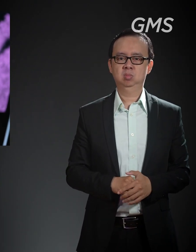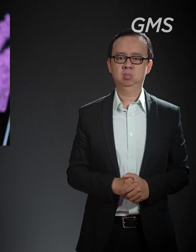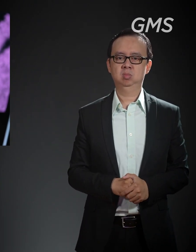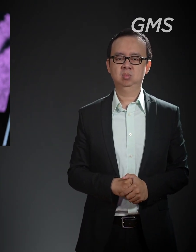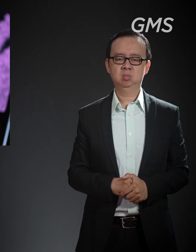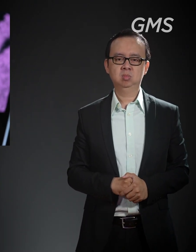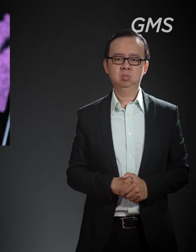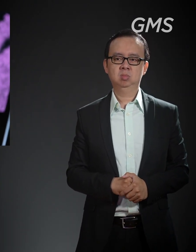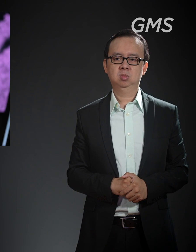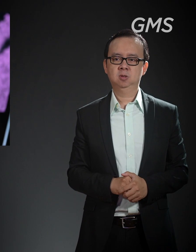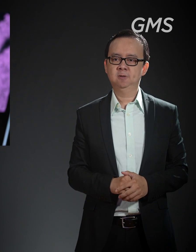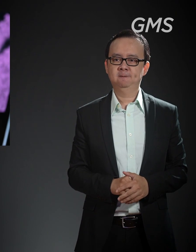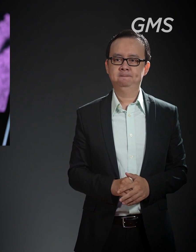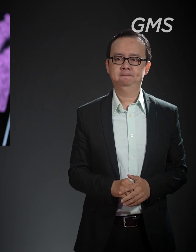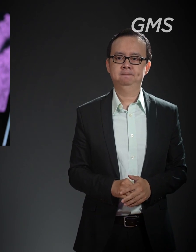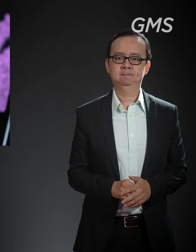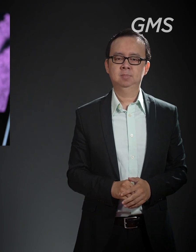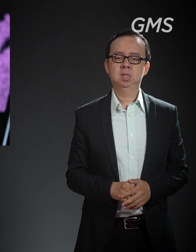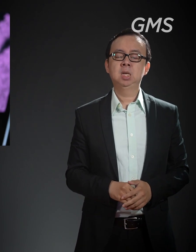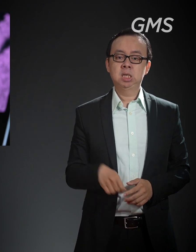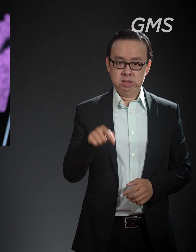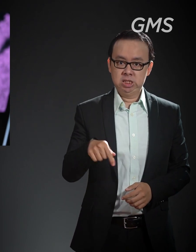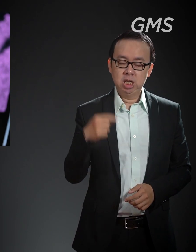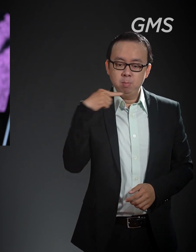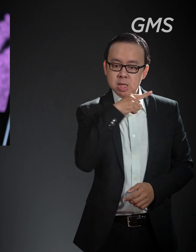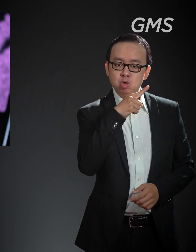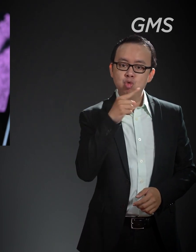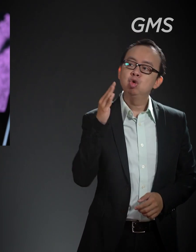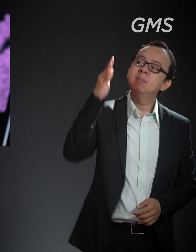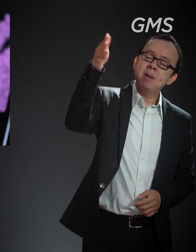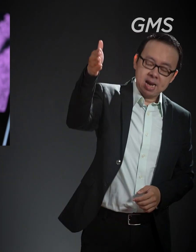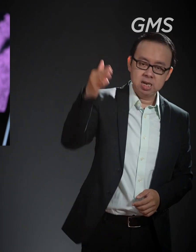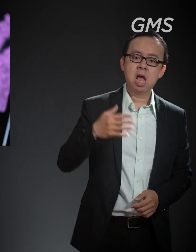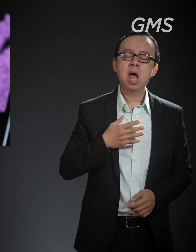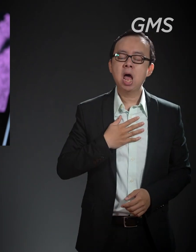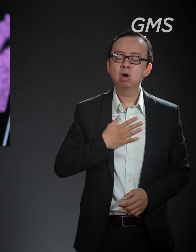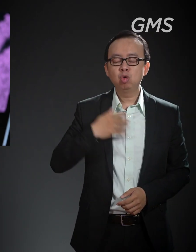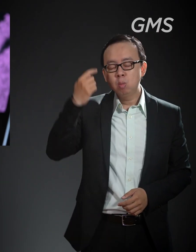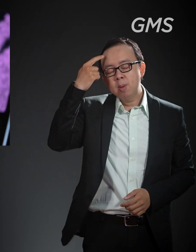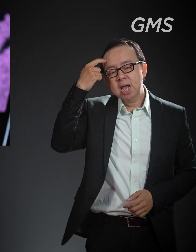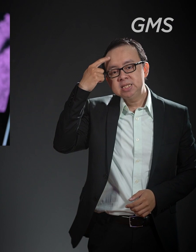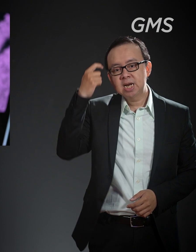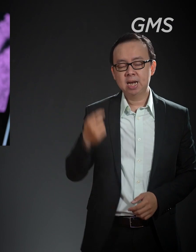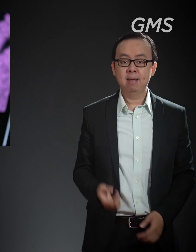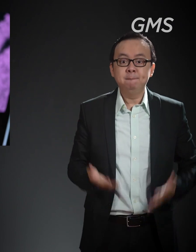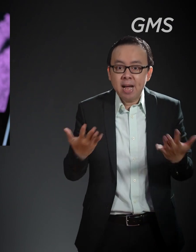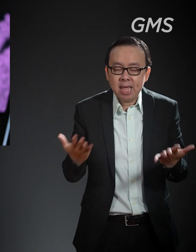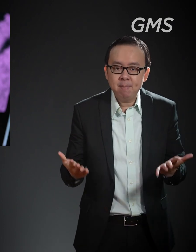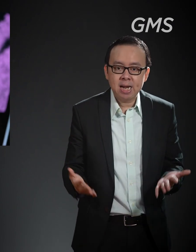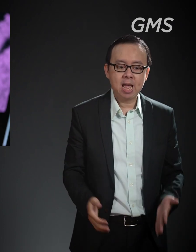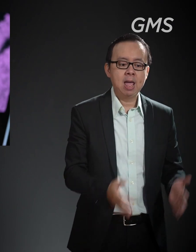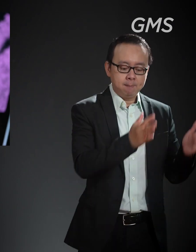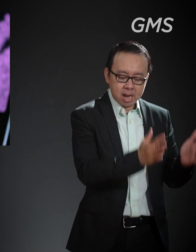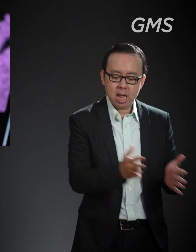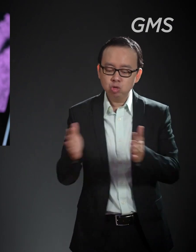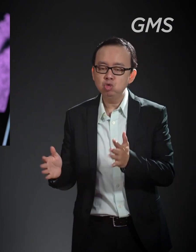yang diberikan. Nanti di minggu depan saya akan ajarkan bagaimana cara mengatur keuangan dan menata